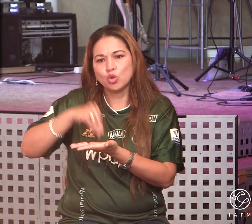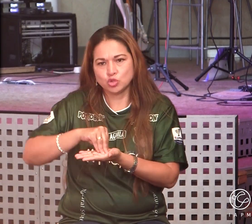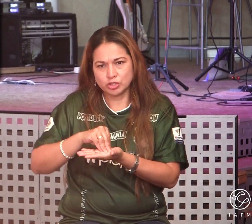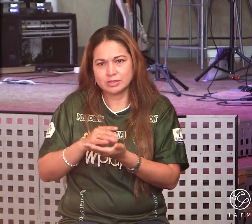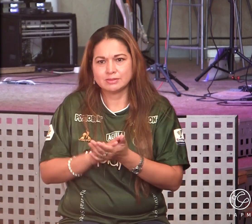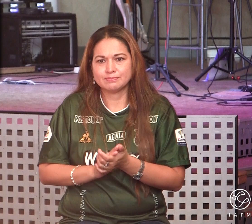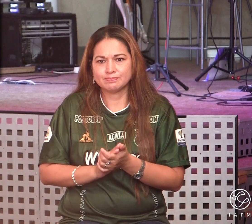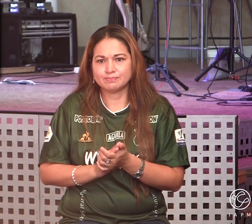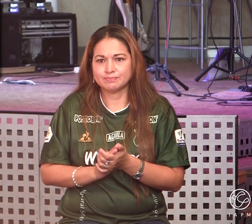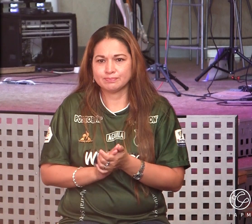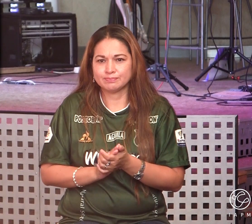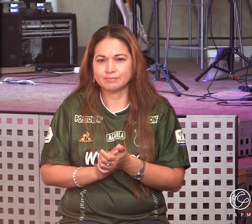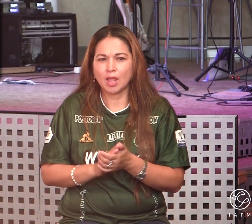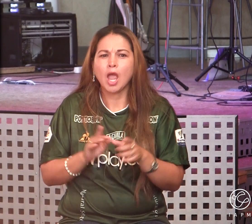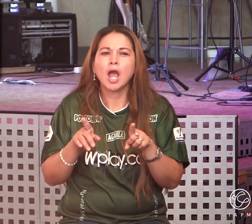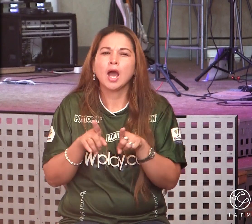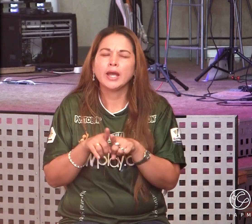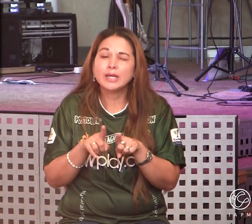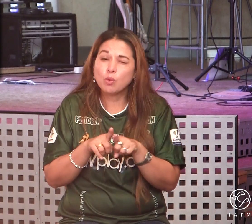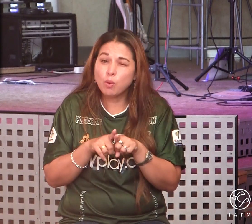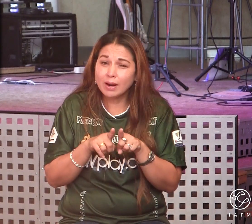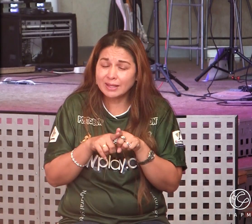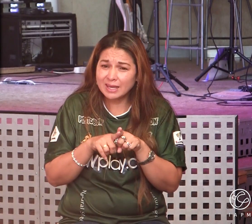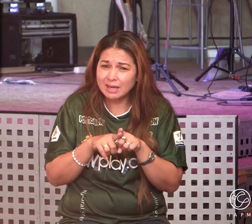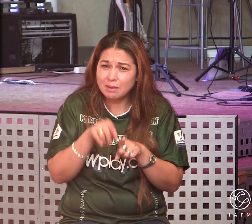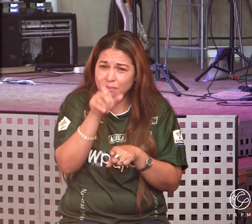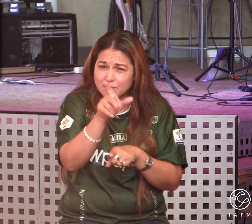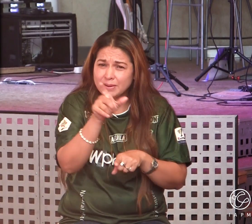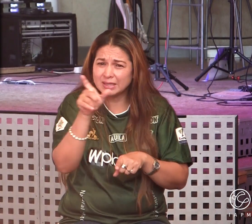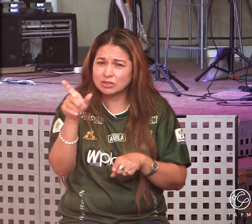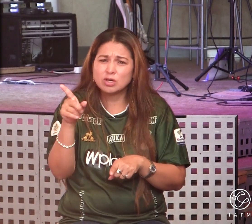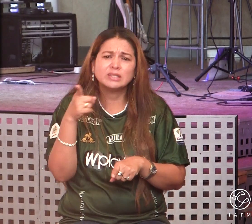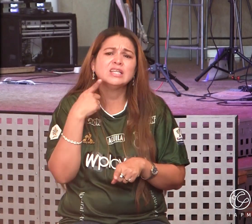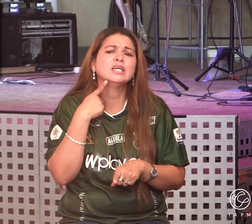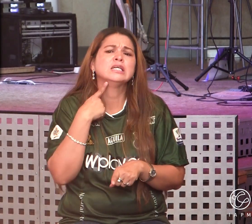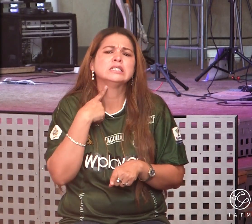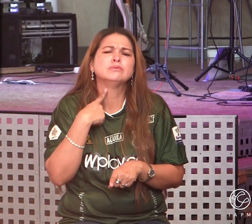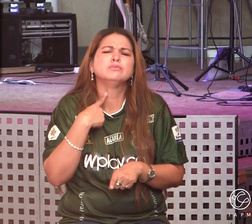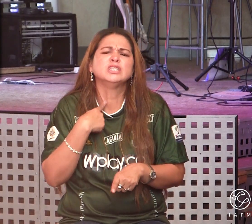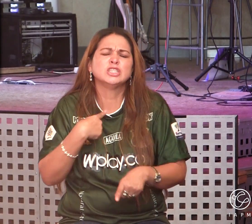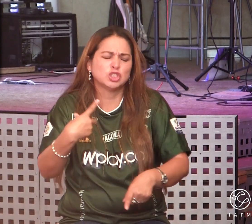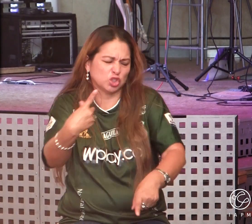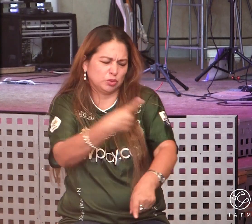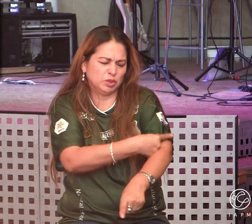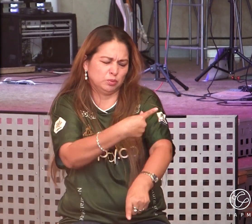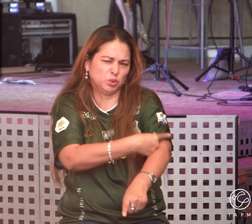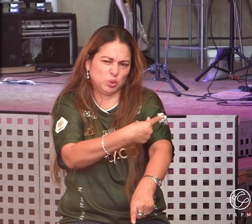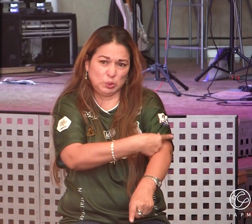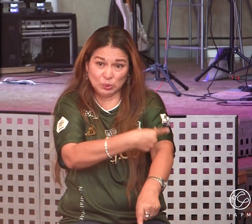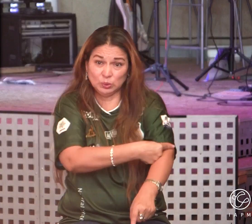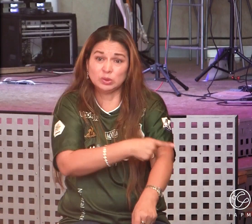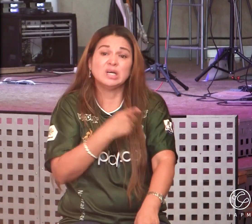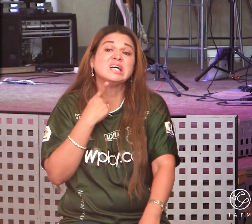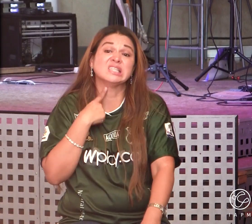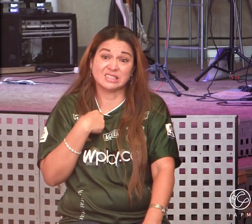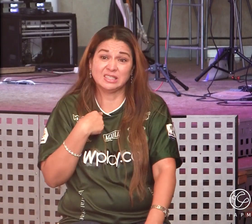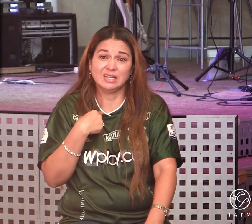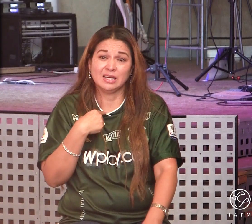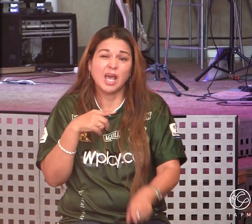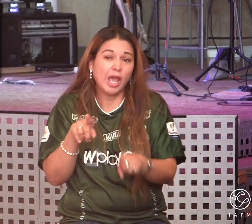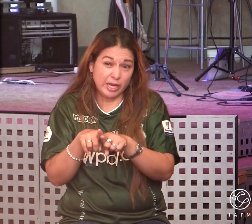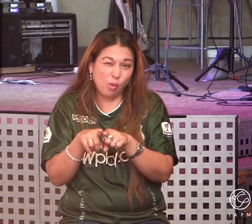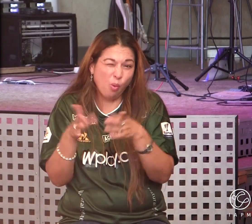usan, y hemos tenido recientemente el último, y ese último se llamó El